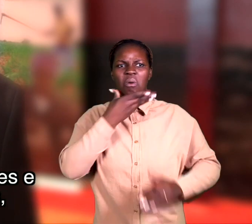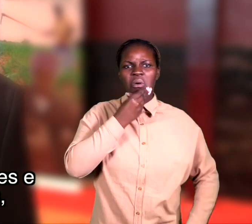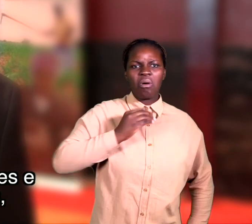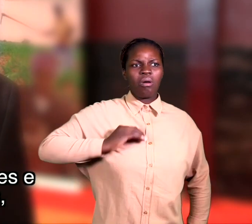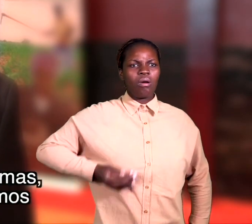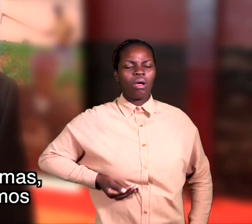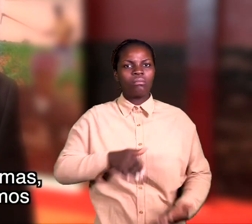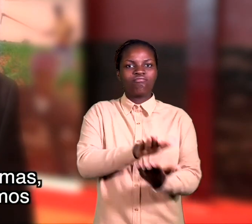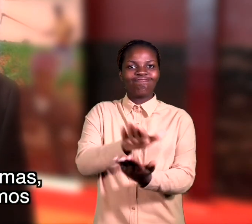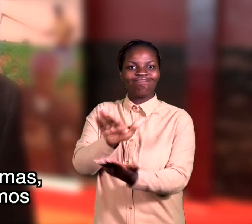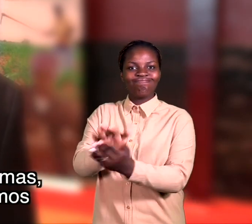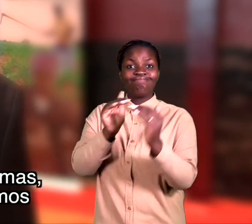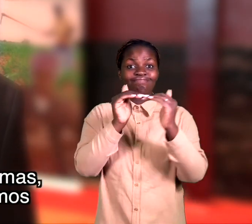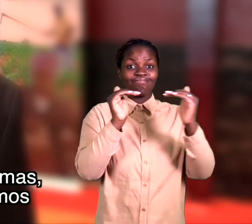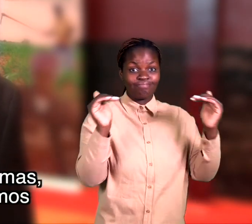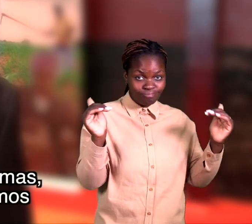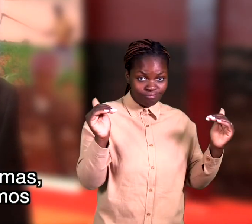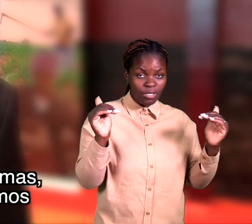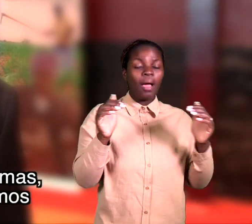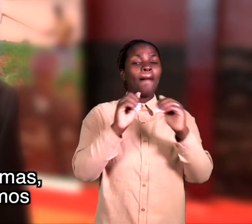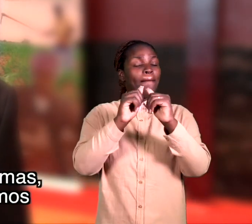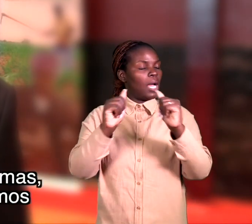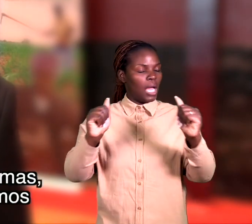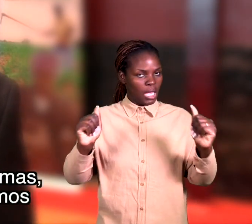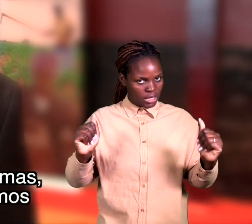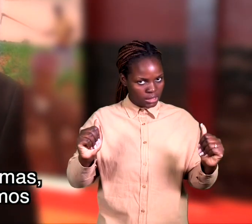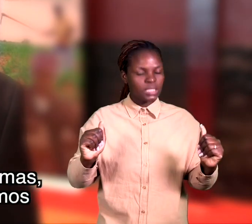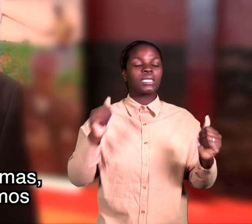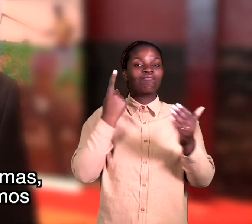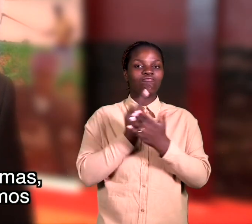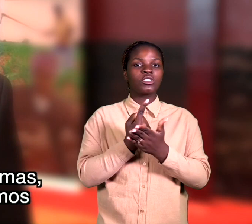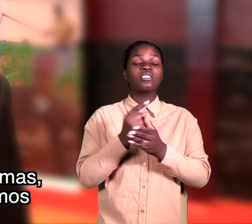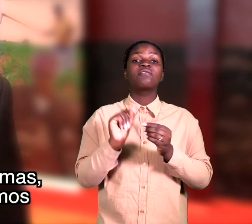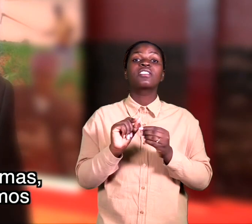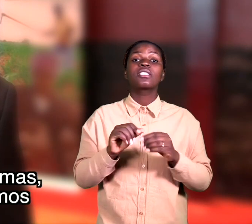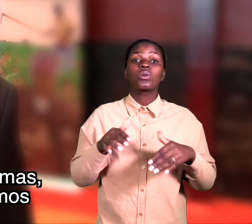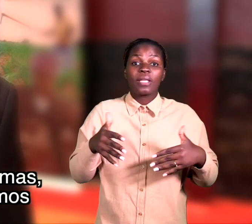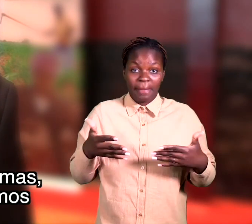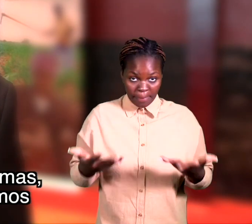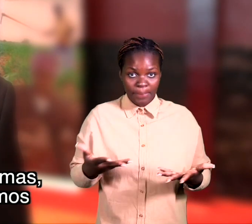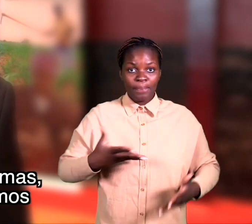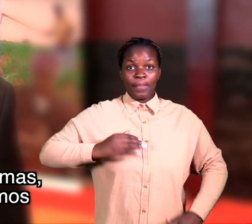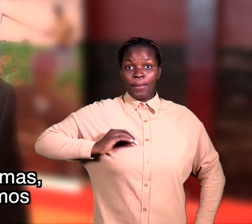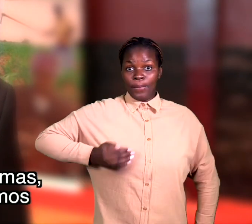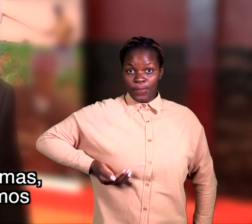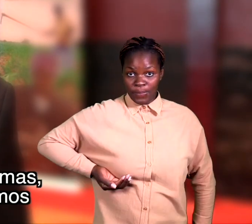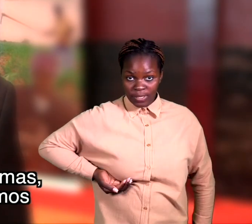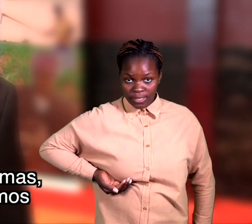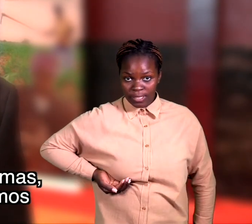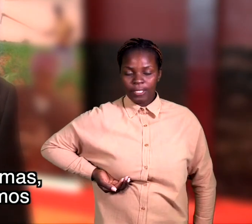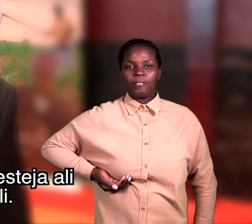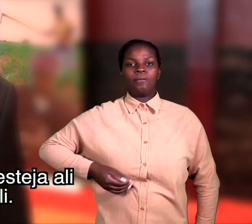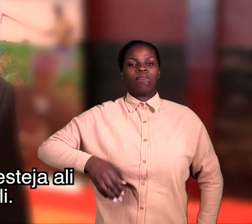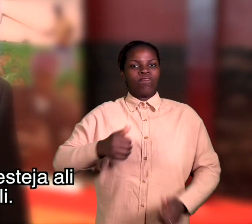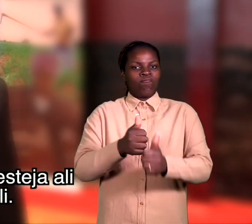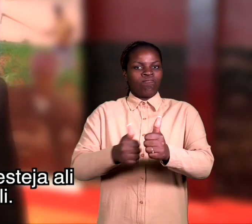naqueles lugares numa perspectiva de paridade. Mais do que isso, nós queremos que a mulher tenha de